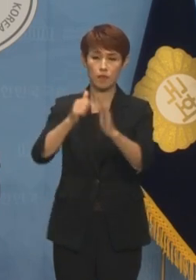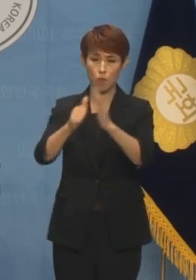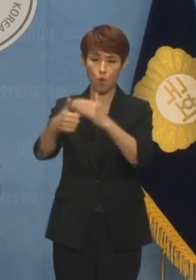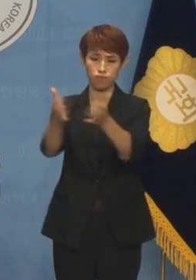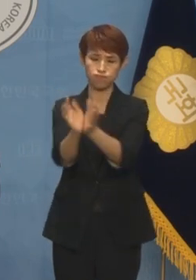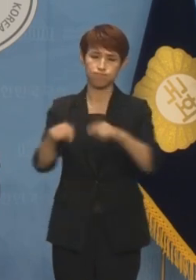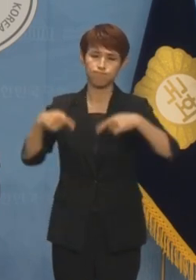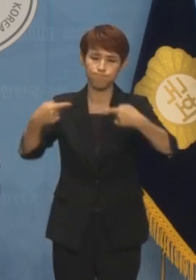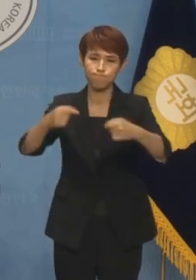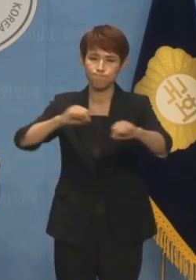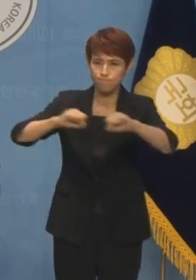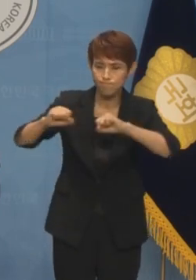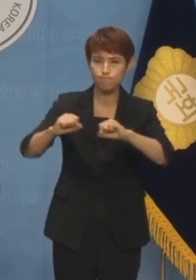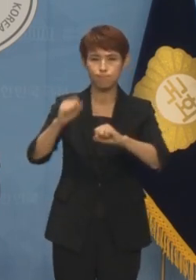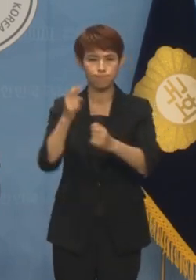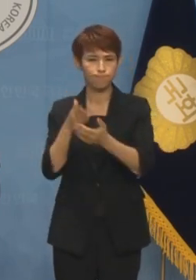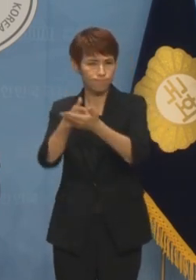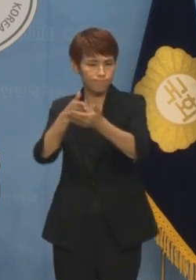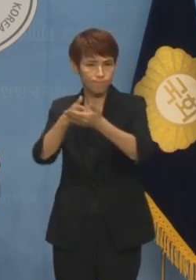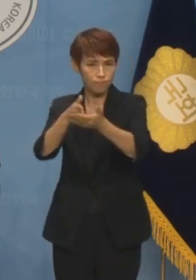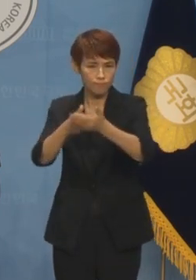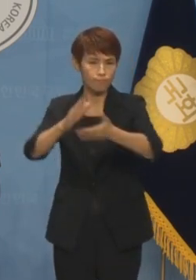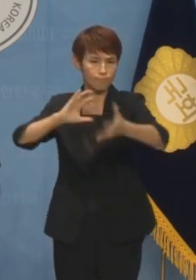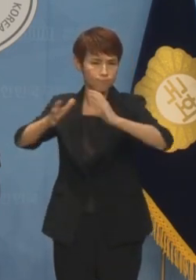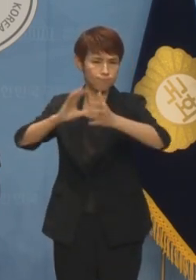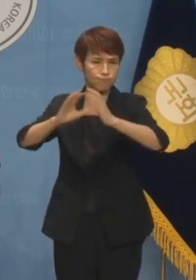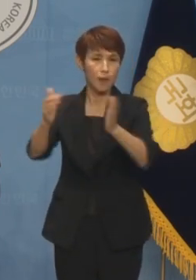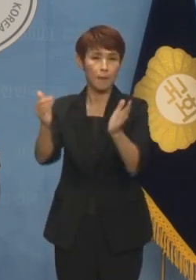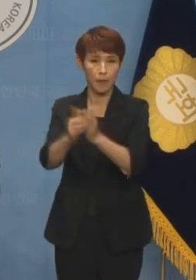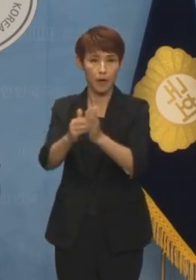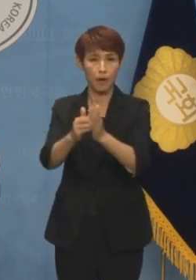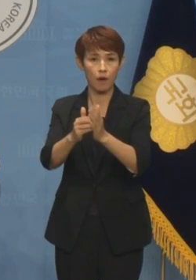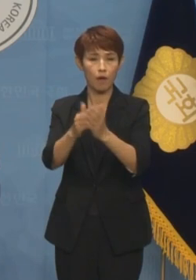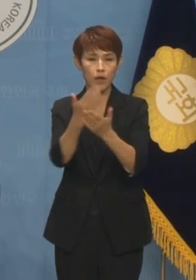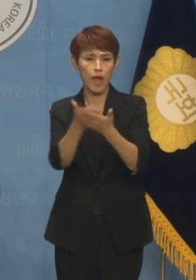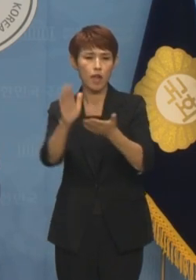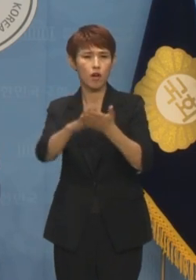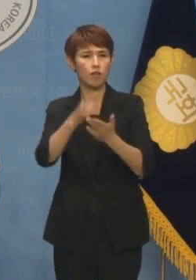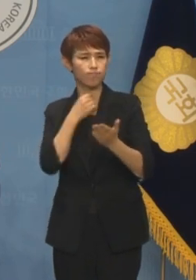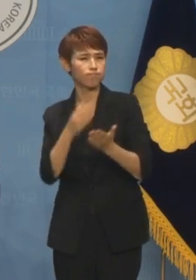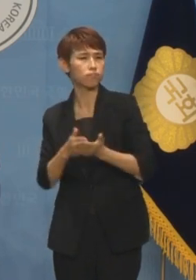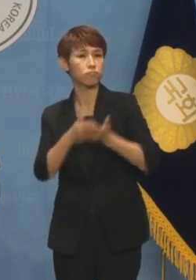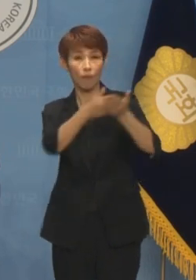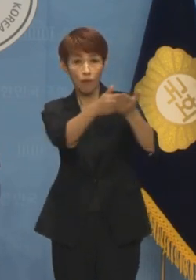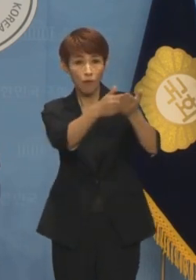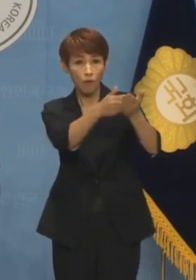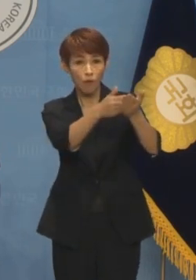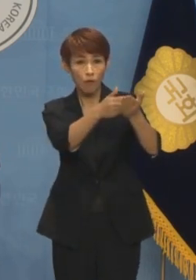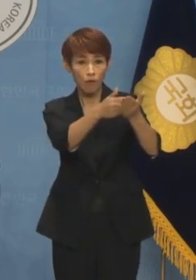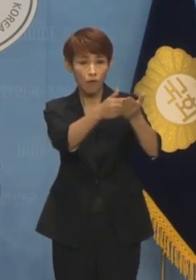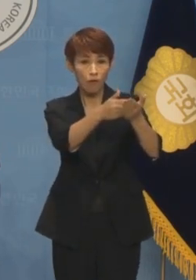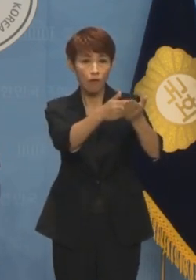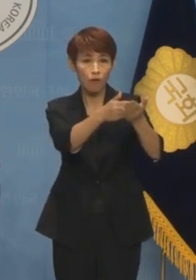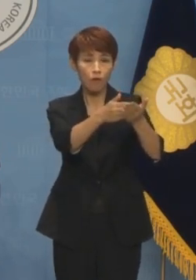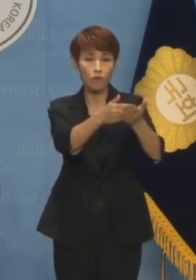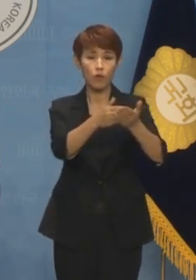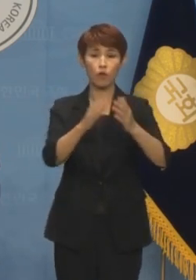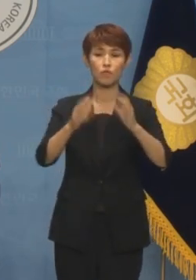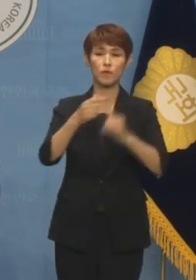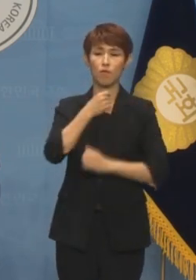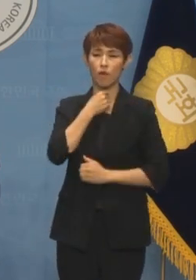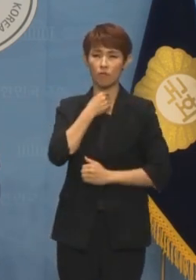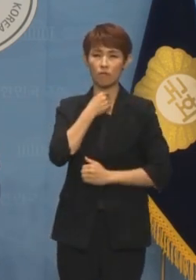참가하여 적극적으로 의견을 내면서 개혁을 바라고 있었는데 이대로 국민의